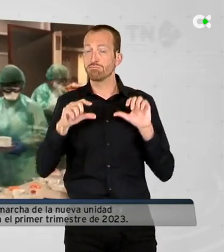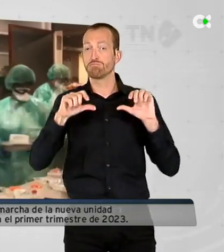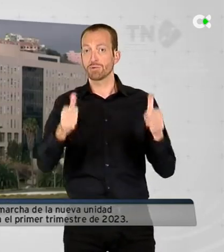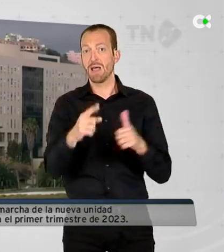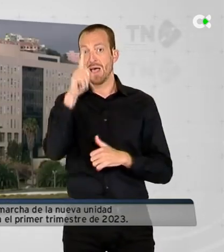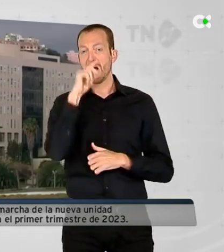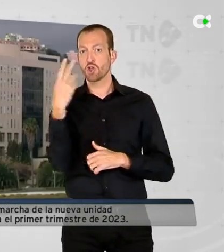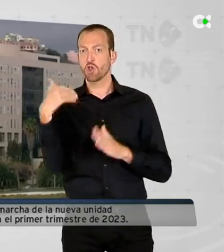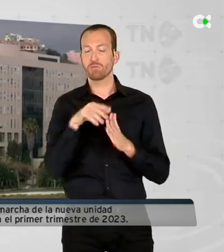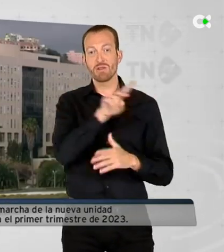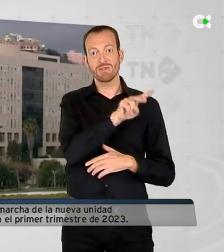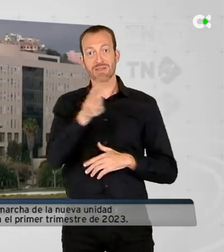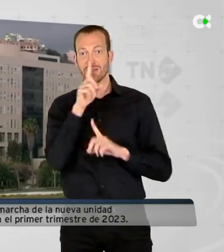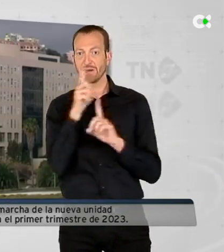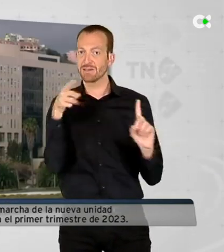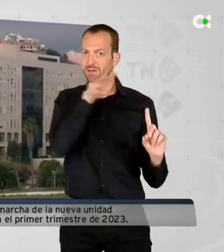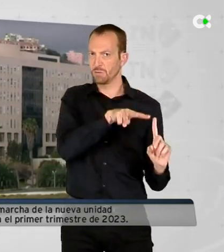primer trimestre de 2023.